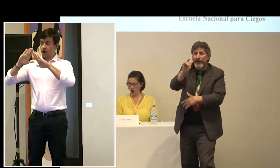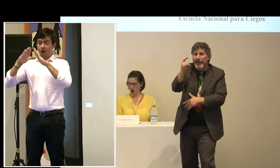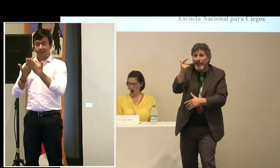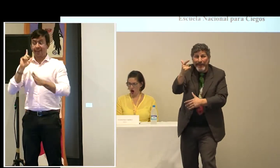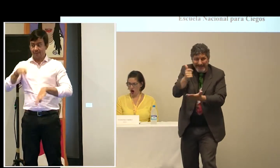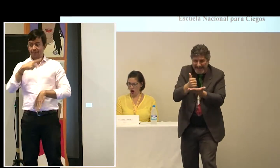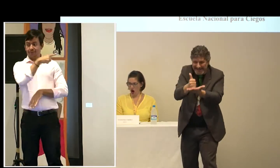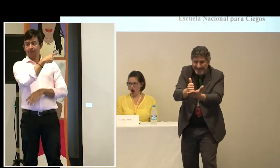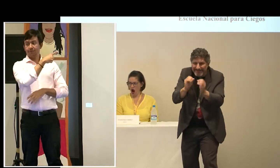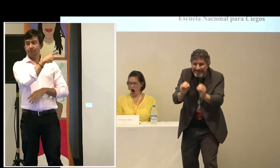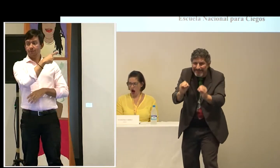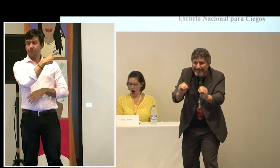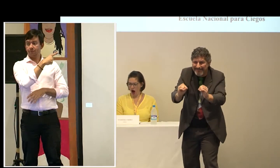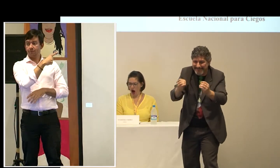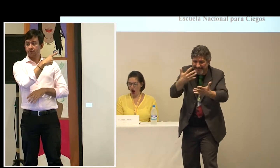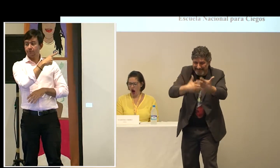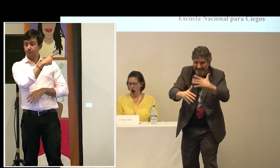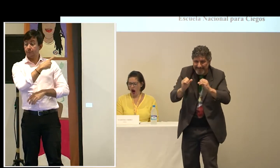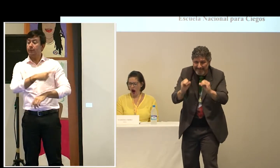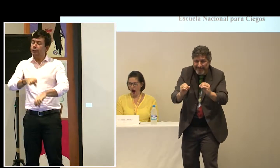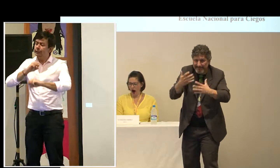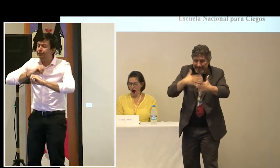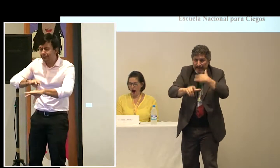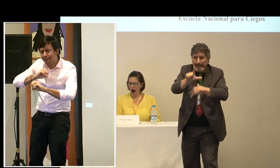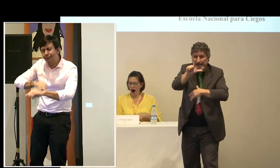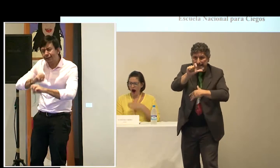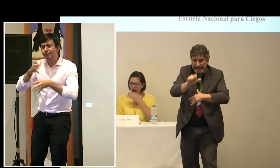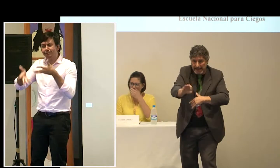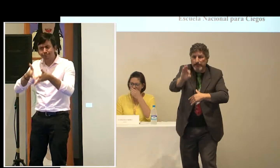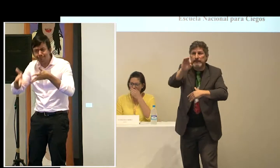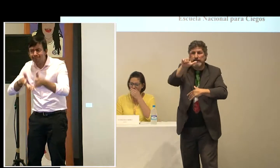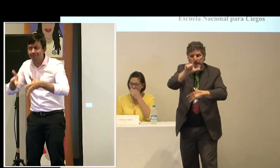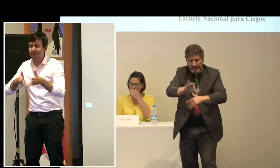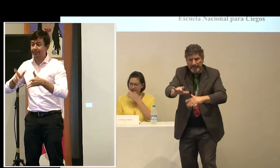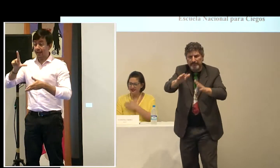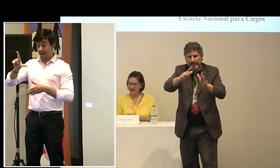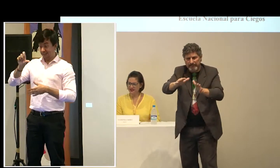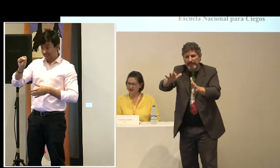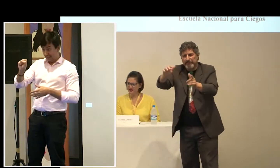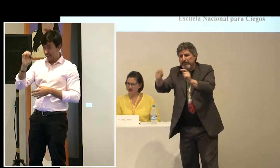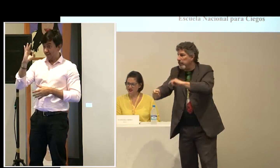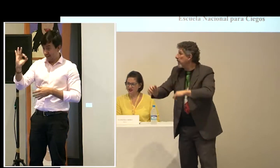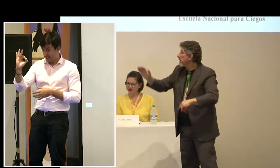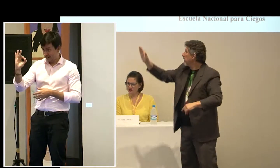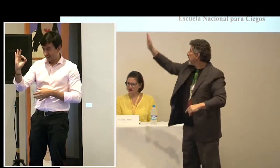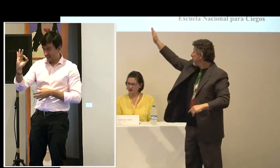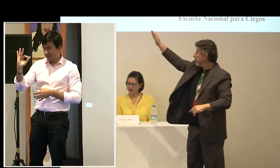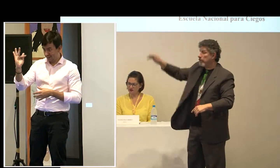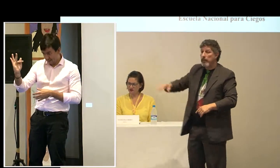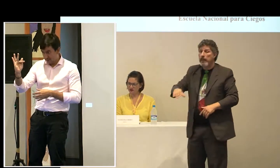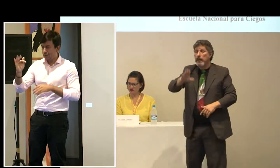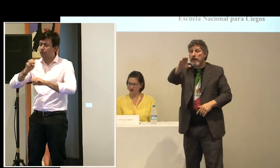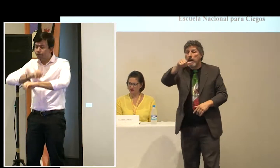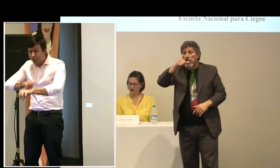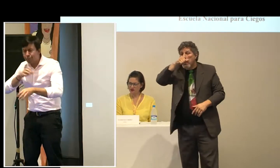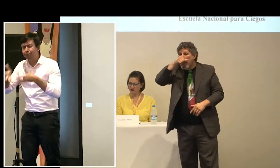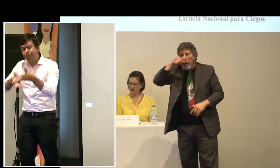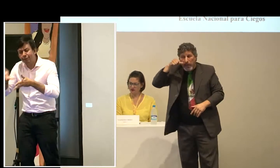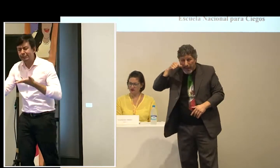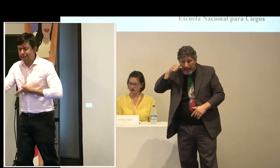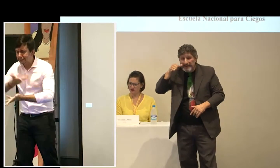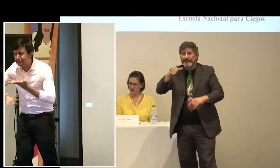Juarez, fundou essa escola. Temos essa foto aqui. E era feito o ensino de língua de